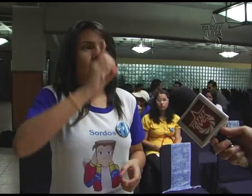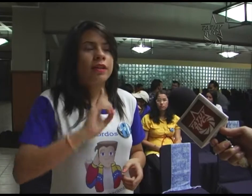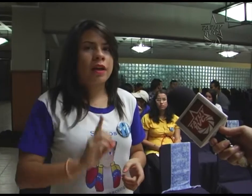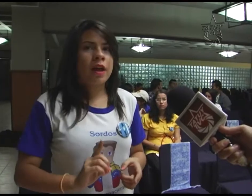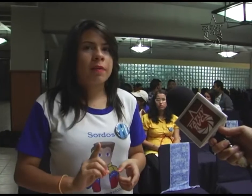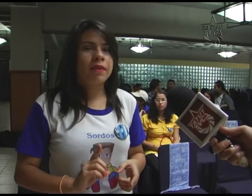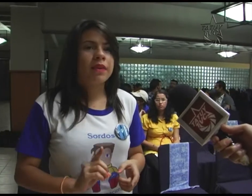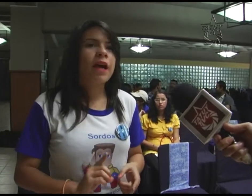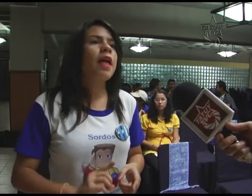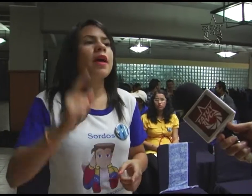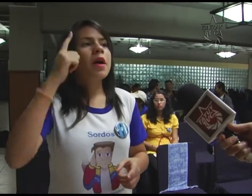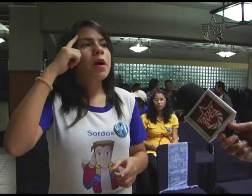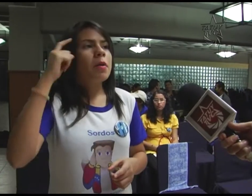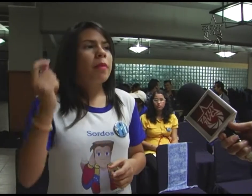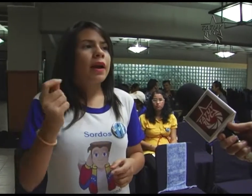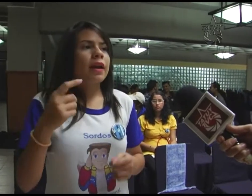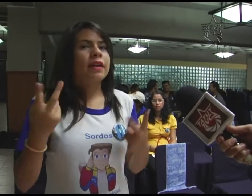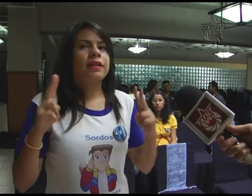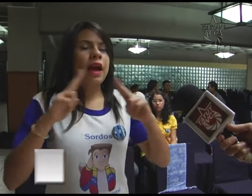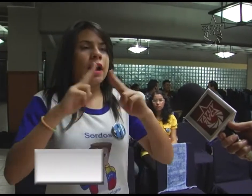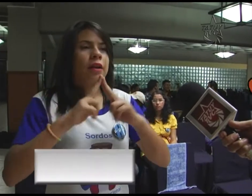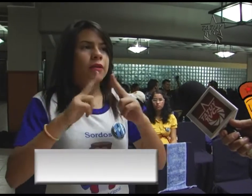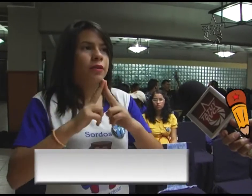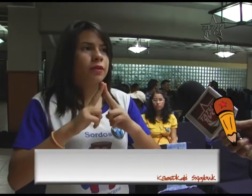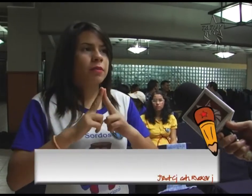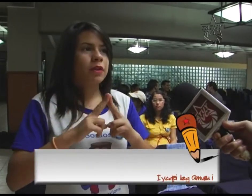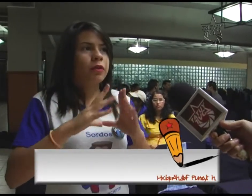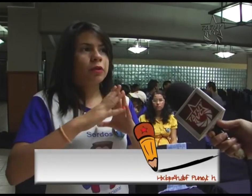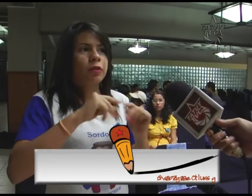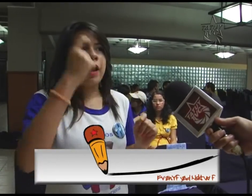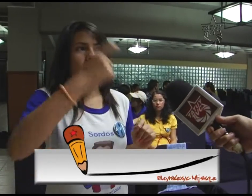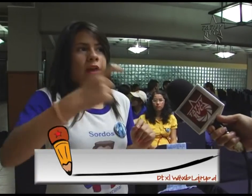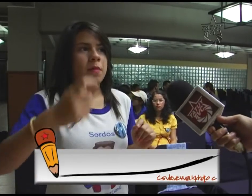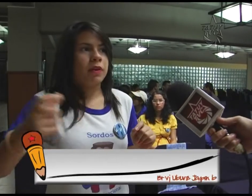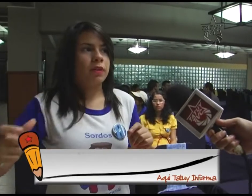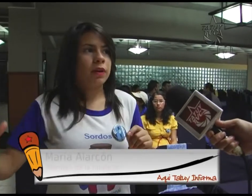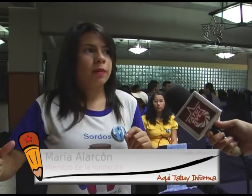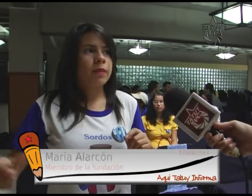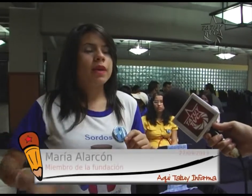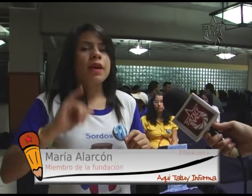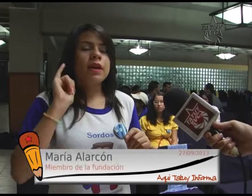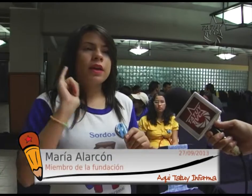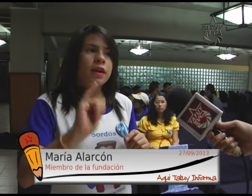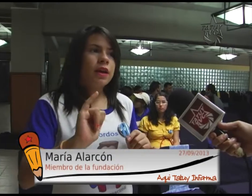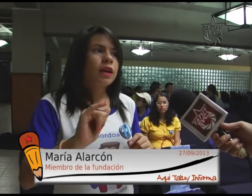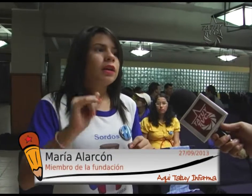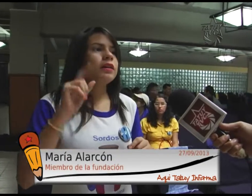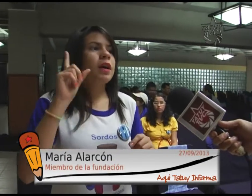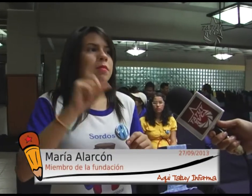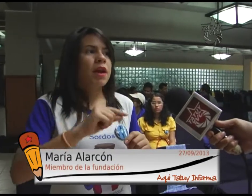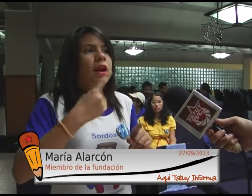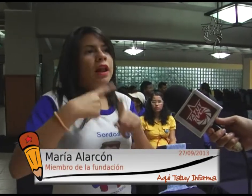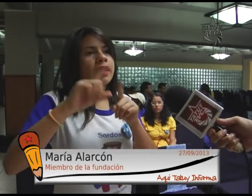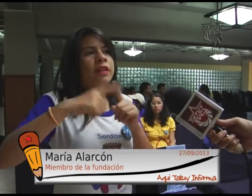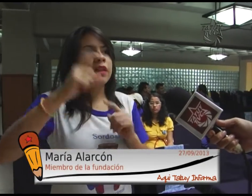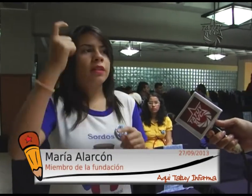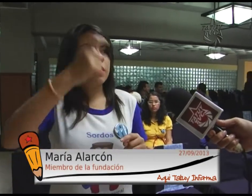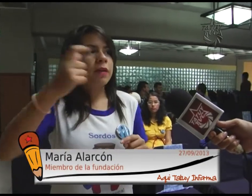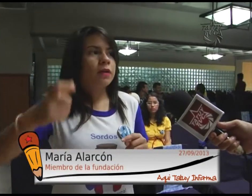distintas discapacidades para que se haga reconocimiento de todas aquellas personas. Y también las distintas